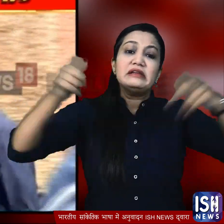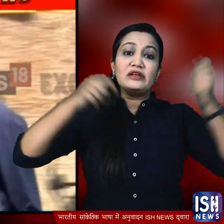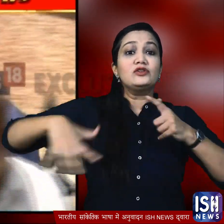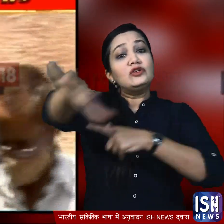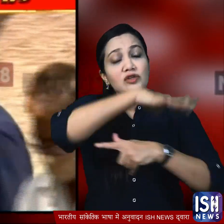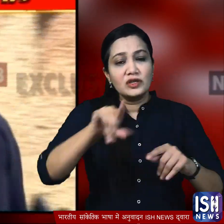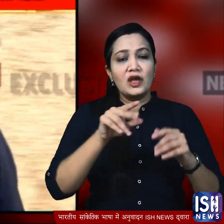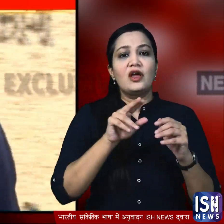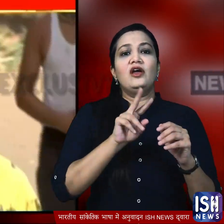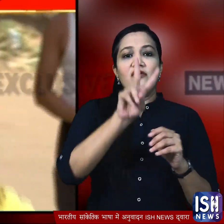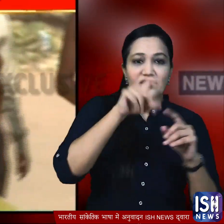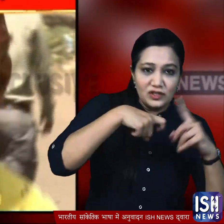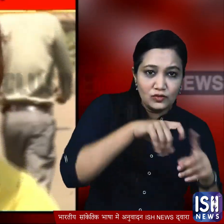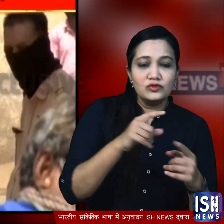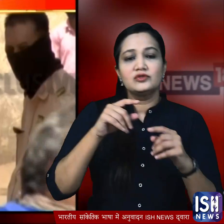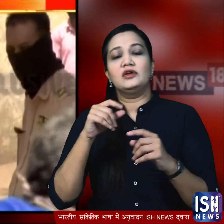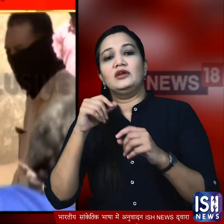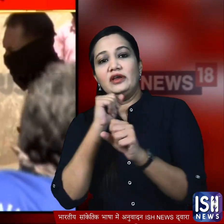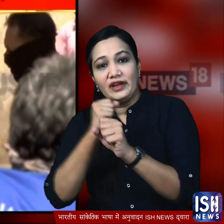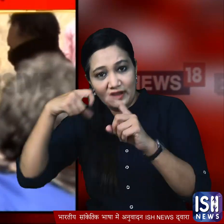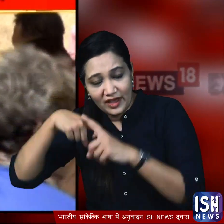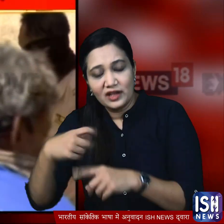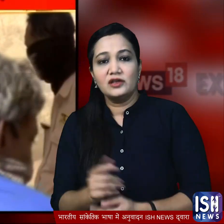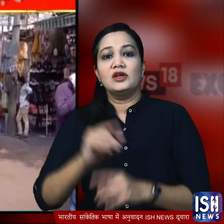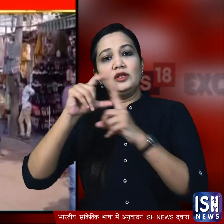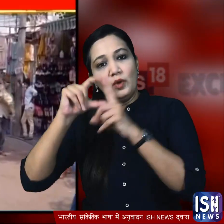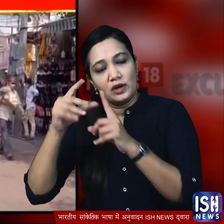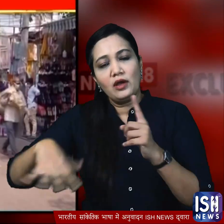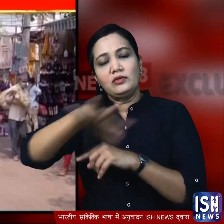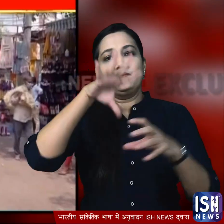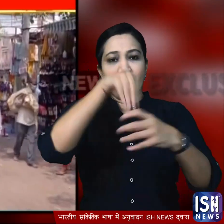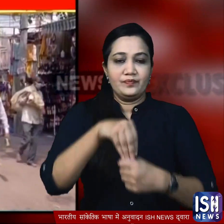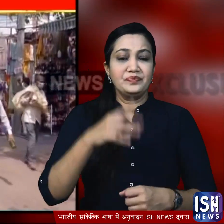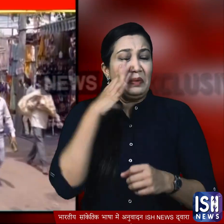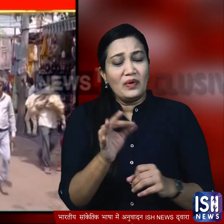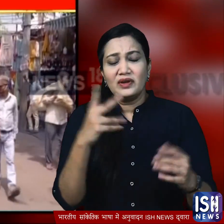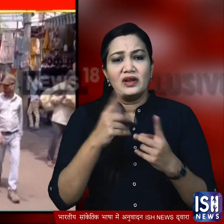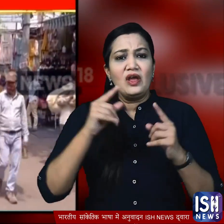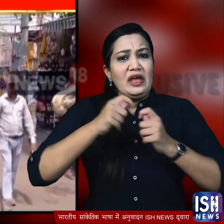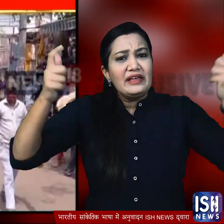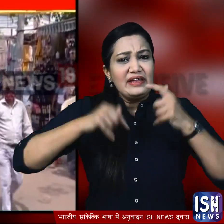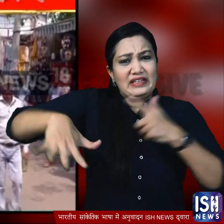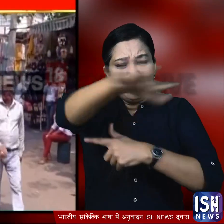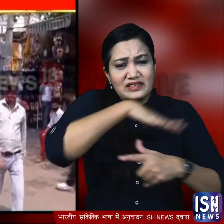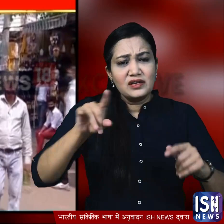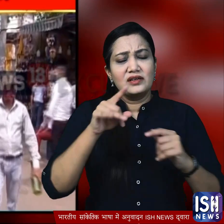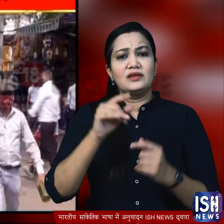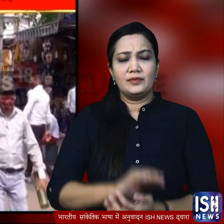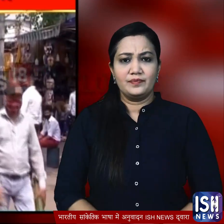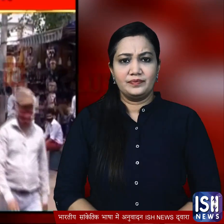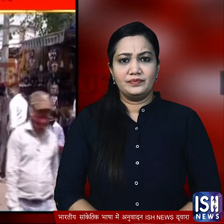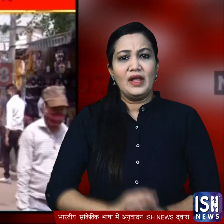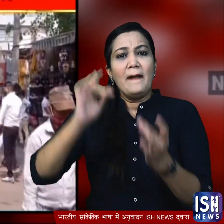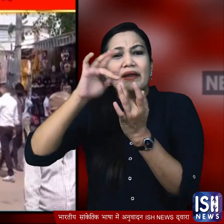है, जिनमें वसंत कुंज, ग्रेटर कैलाश और द्वारका जैसे इलाके शामिल हैं। खास बात ये नजर आ रही है कि पॉश इलाके और जो अपर